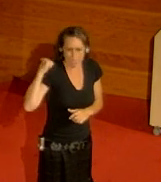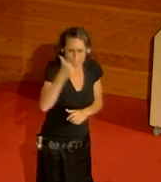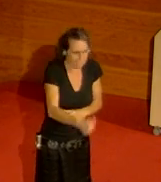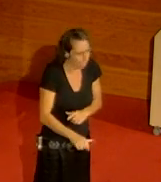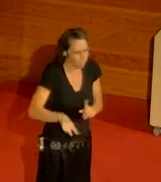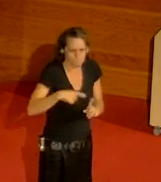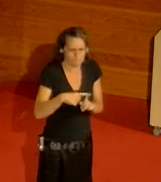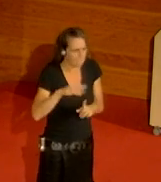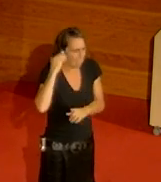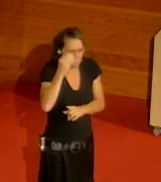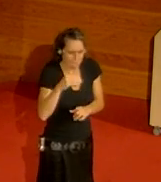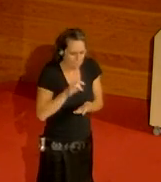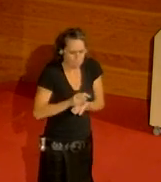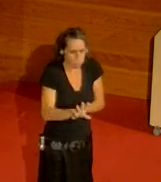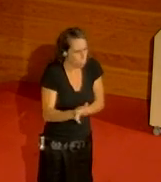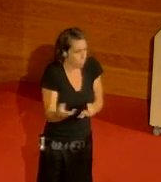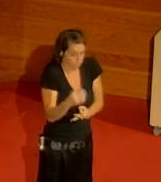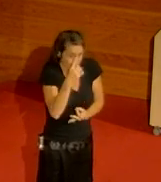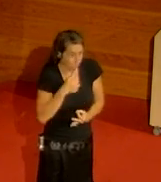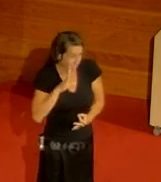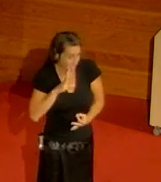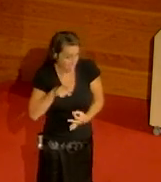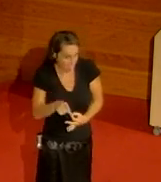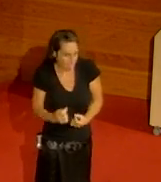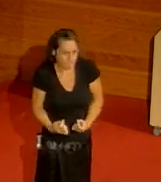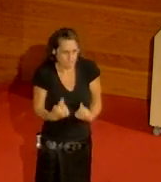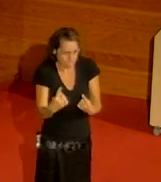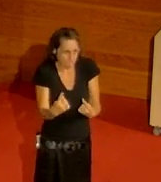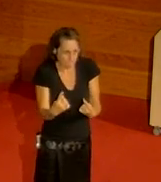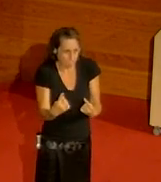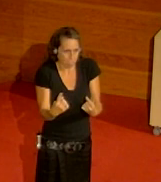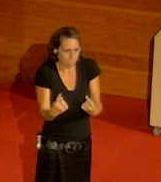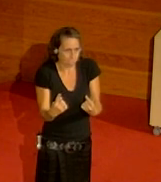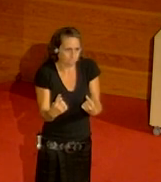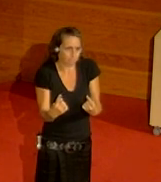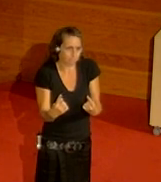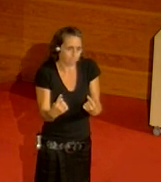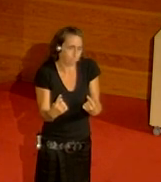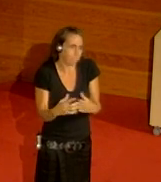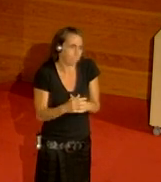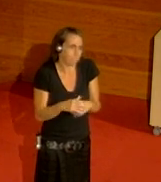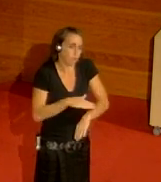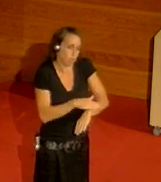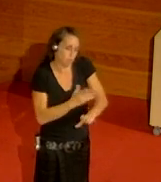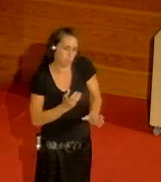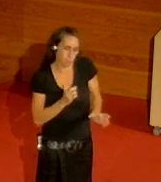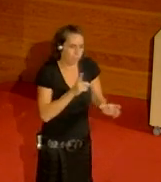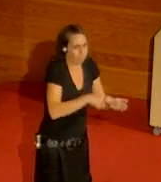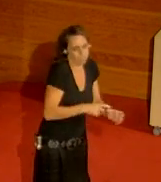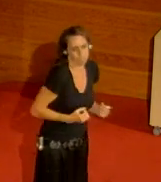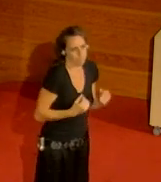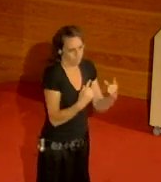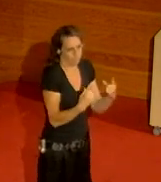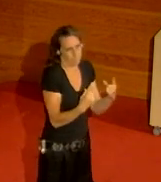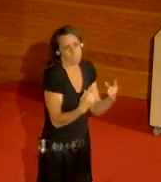expulsar a los árabes este perfil de israelí por primera vez tiene representación dentro del gobierno en el parlamento ya estaban